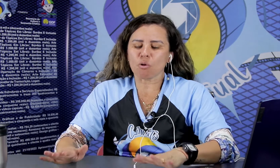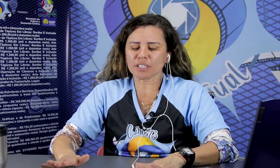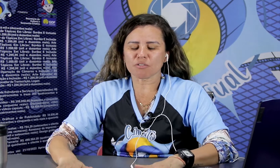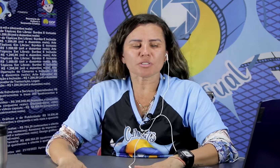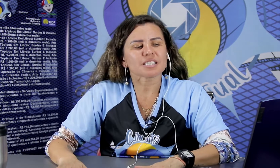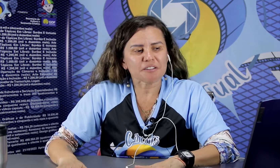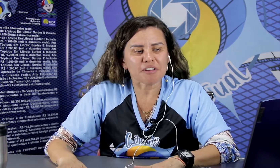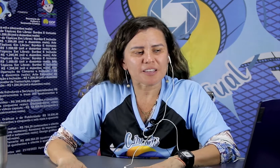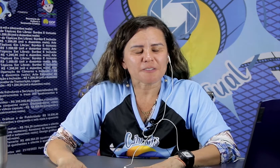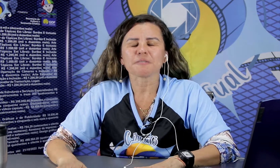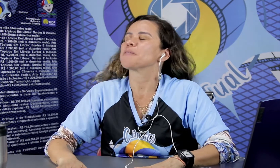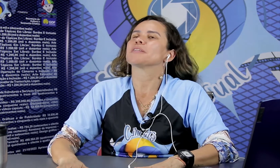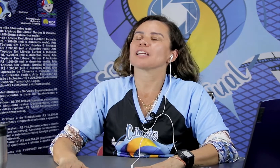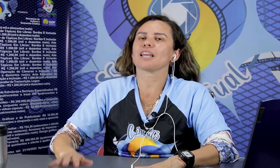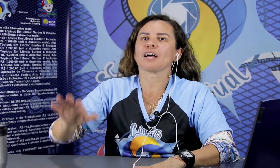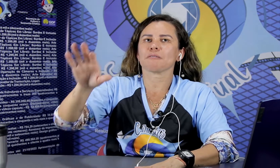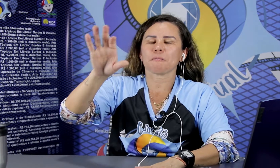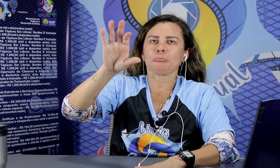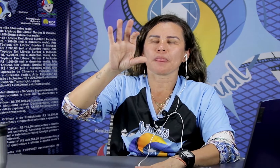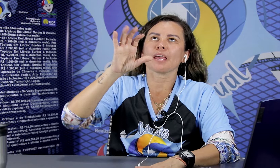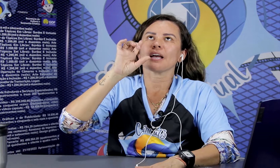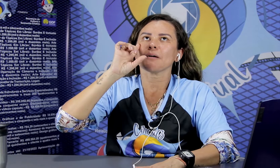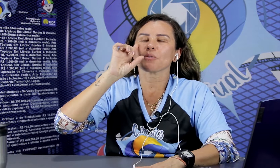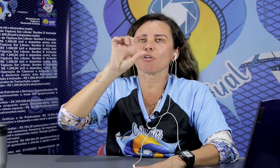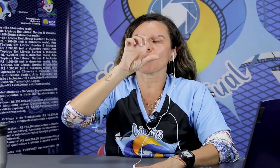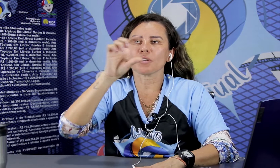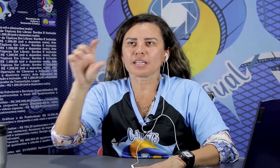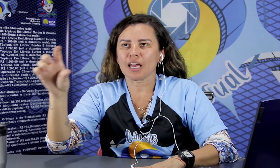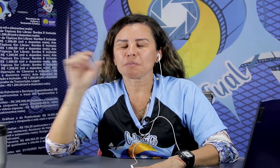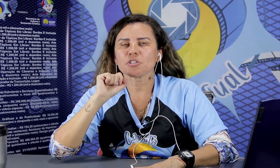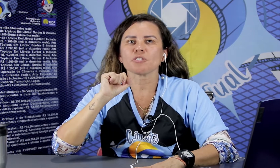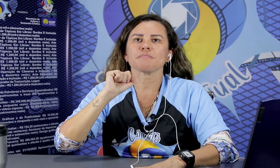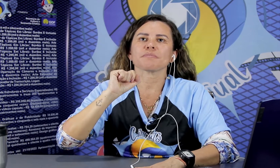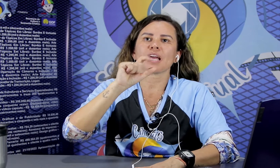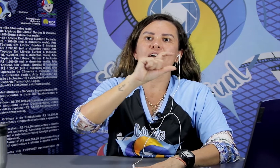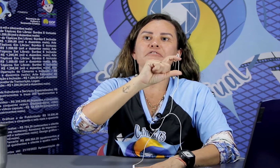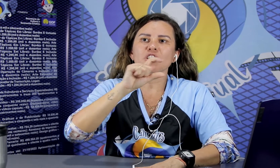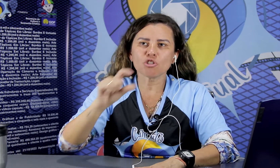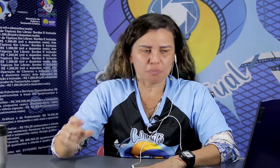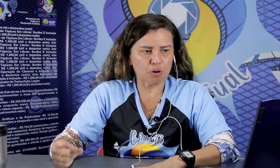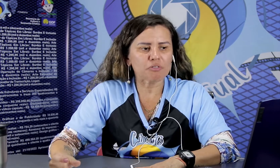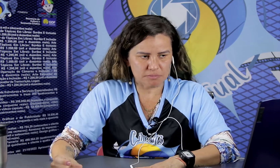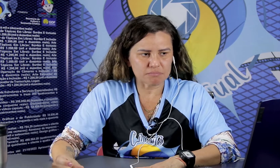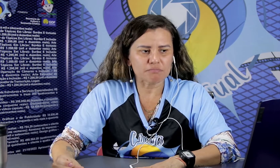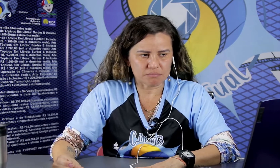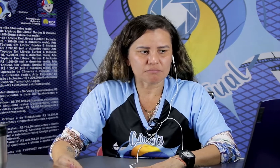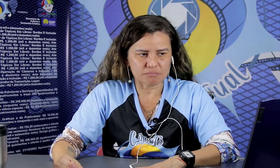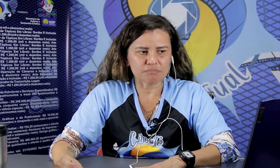eles vão se inscrever, tem lá a prova com intérprete, a videoprova, e